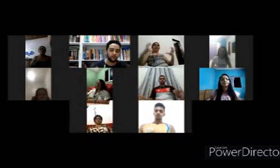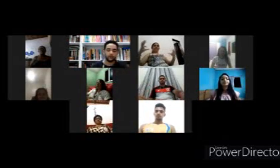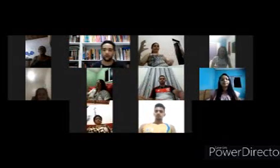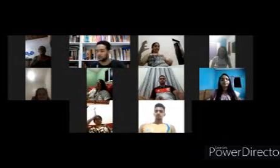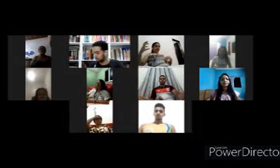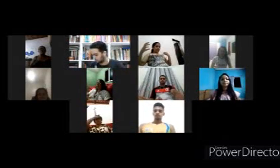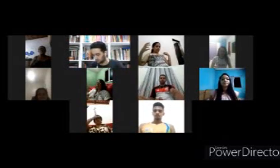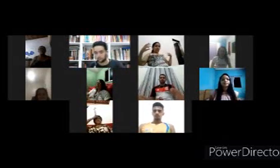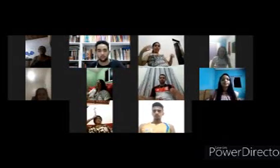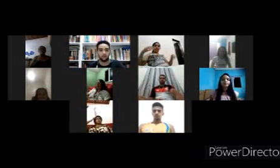Bonito.